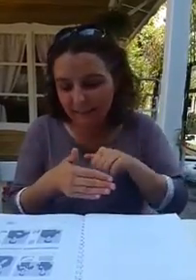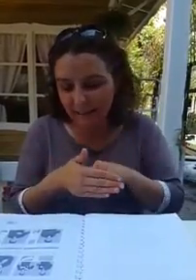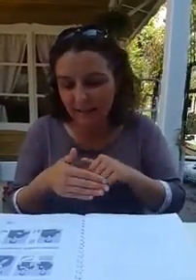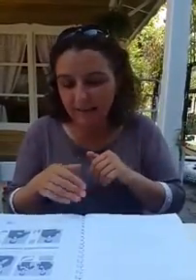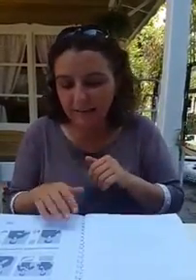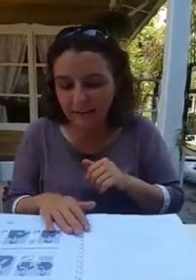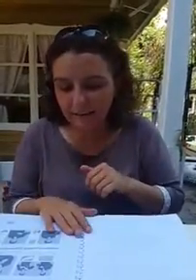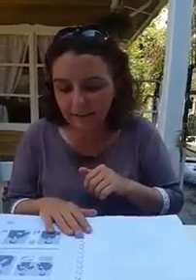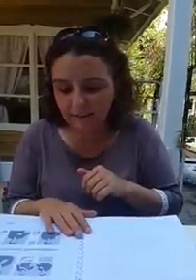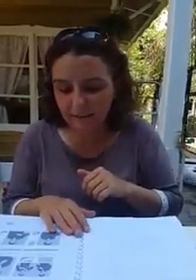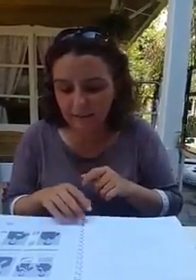senet,